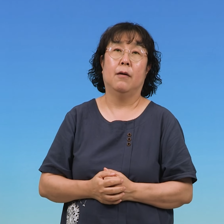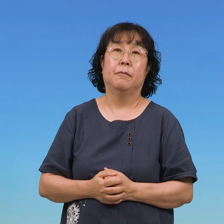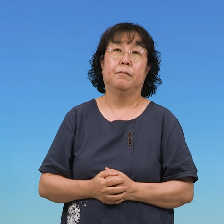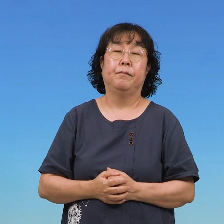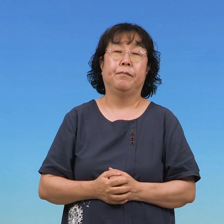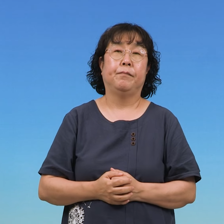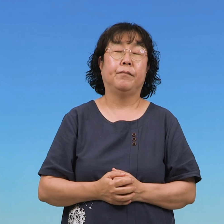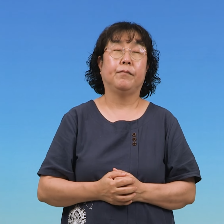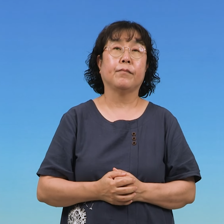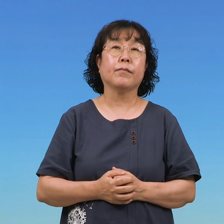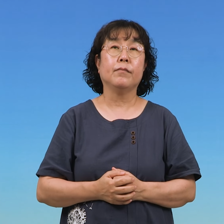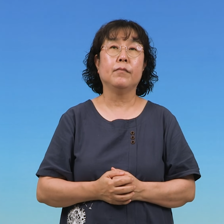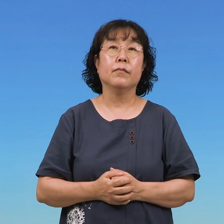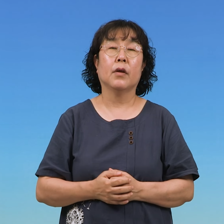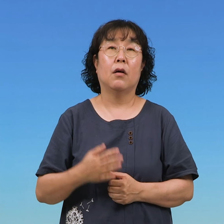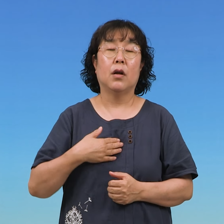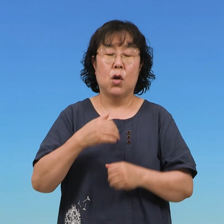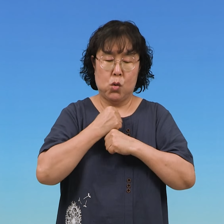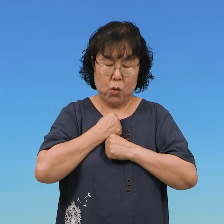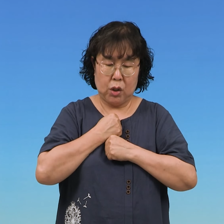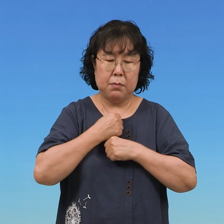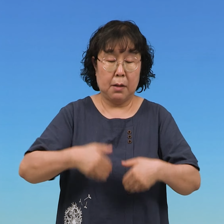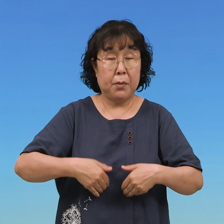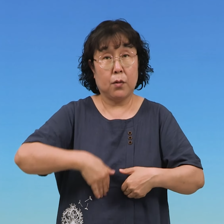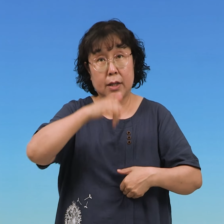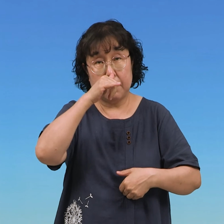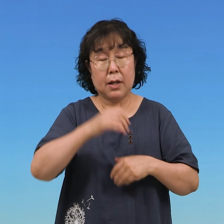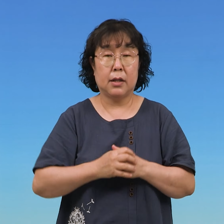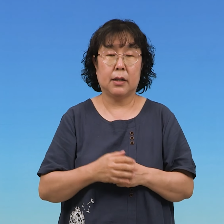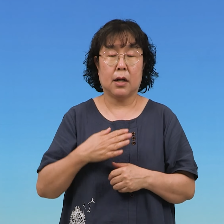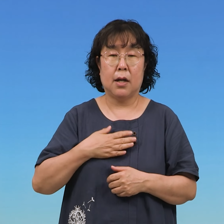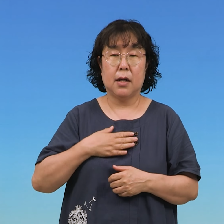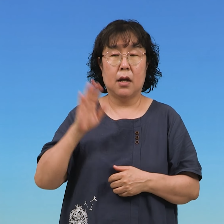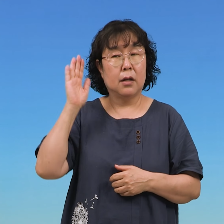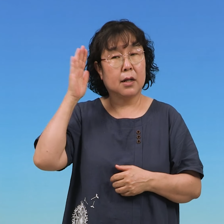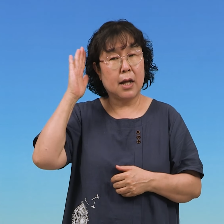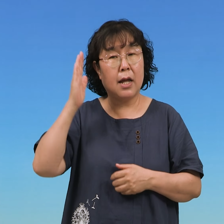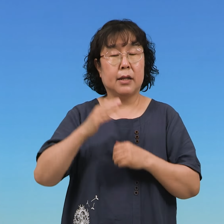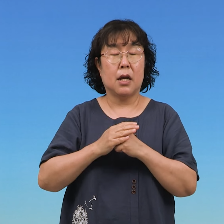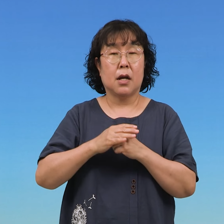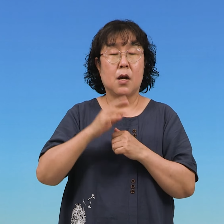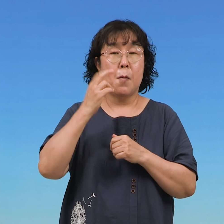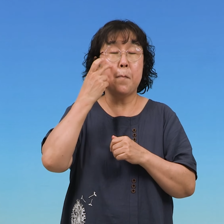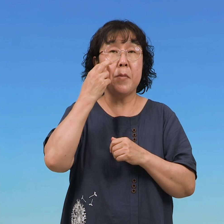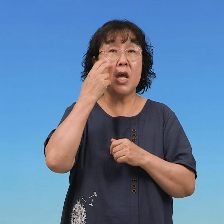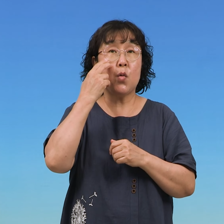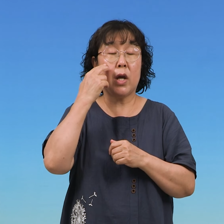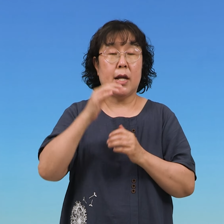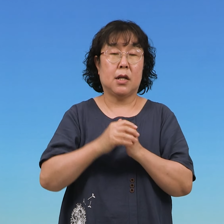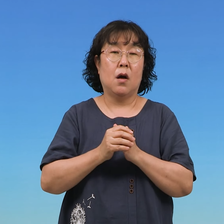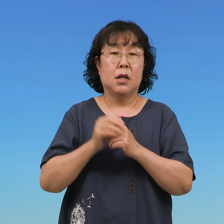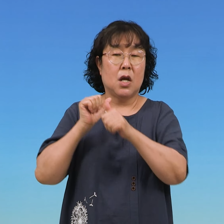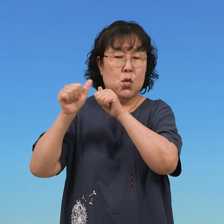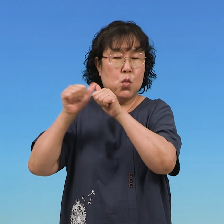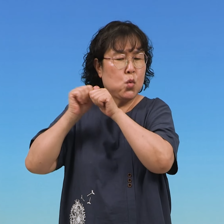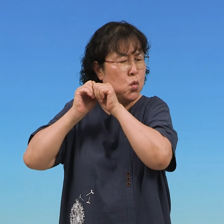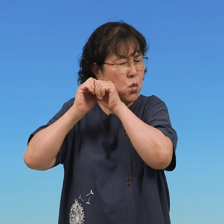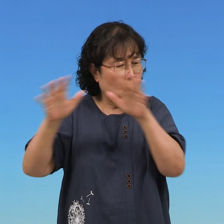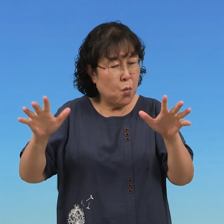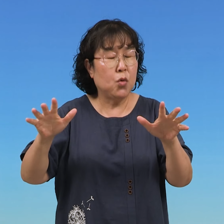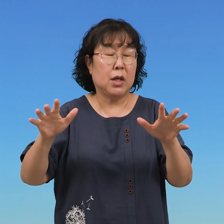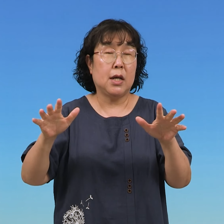제가 미국에서 어떤 그 유명한 상담가인데요, 이분에 대해 이제 막 소문이 막 엄청